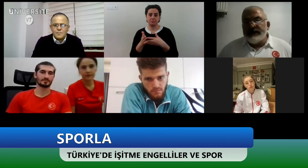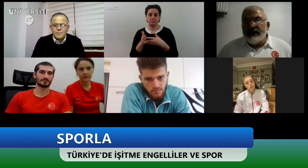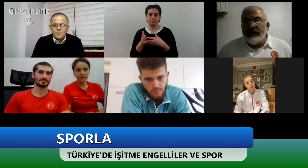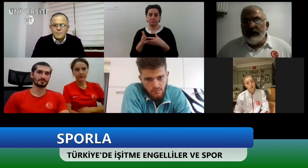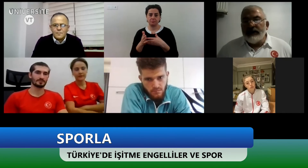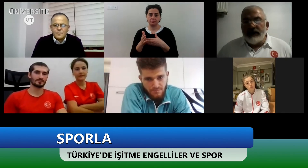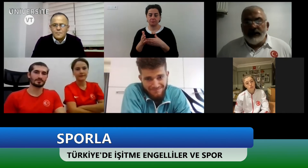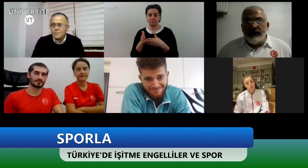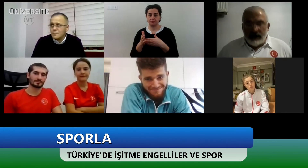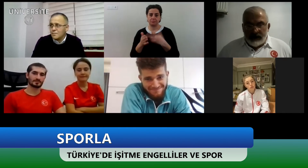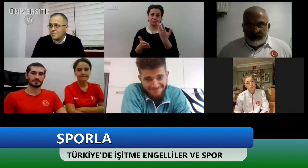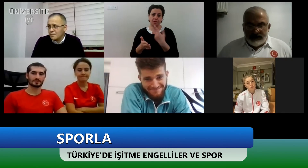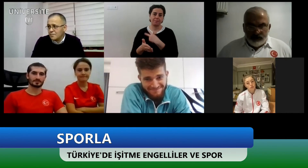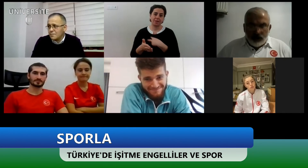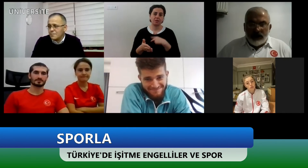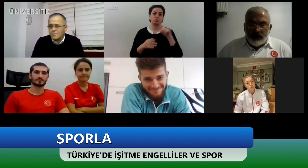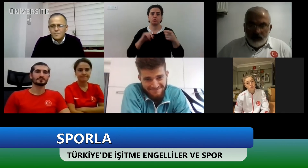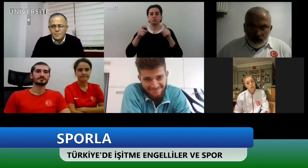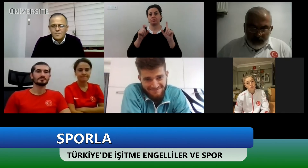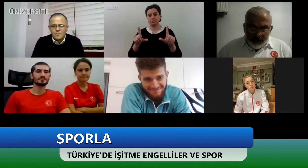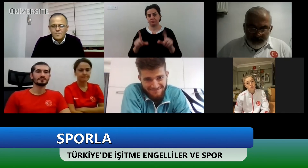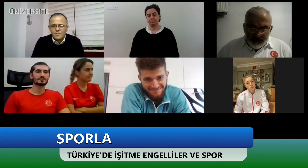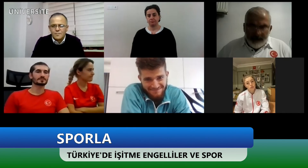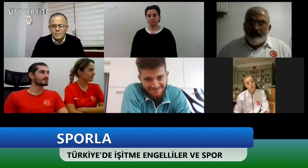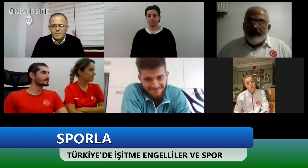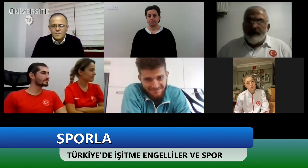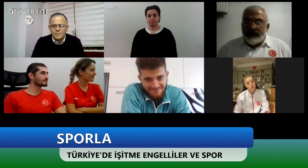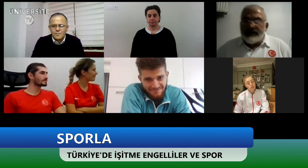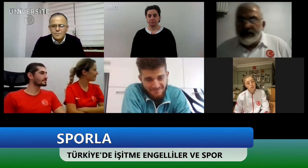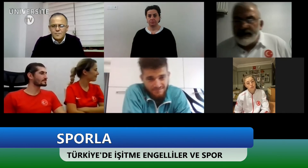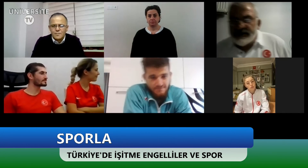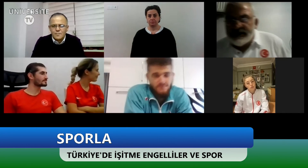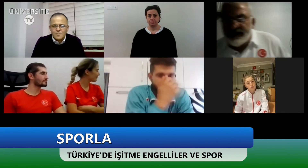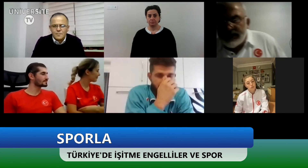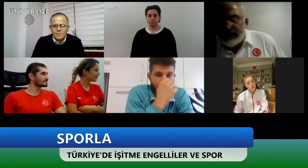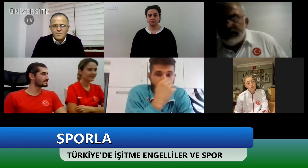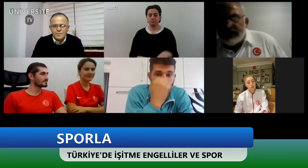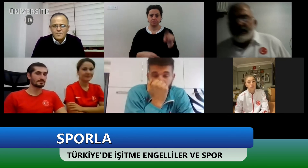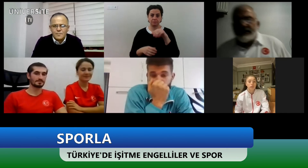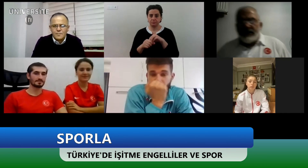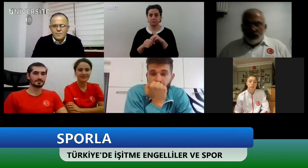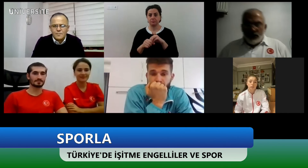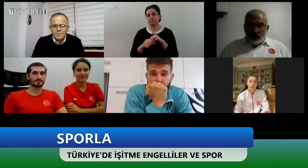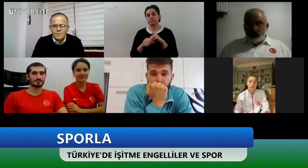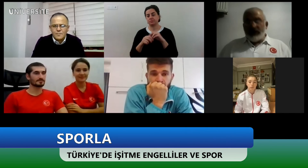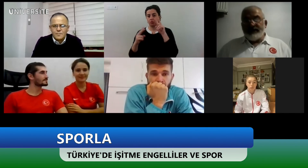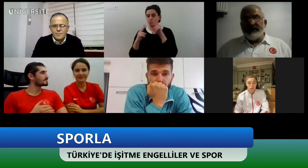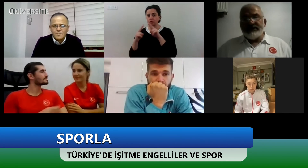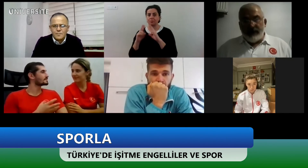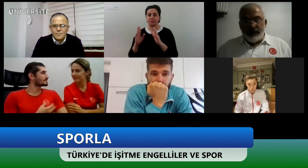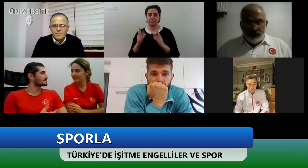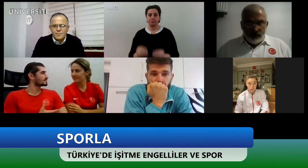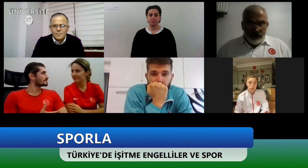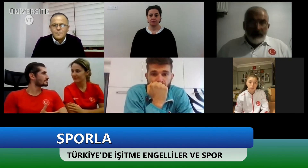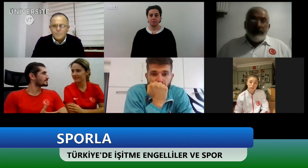belediyeler kanalıyla halledeceğiz. Bu bağlamda da belediyelerimizle ve diğer yerlerle de görüşmelerimiz